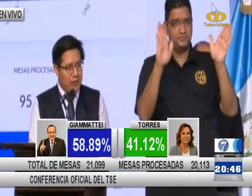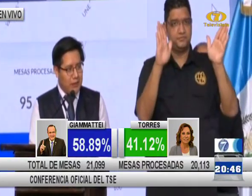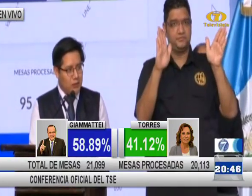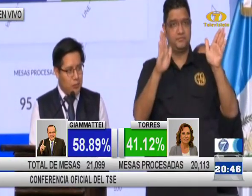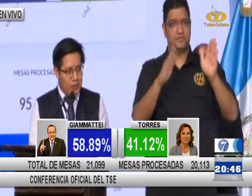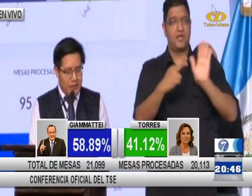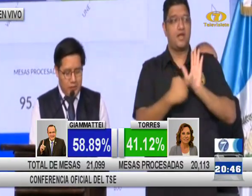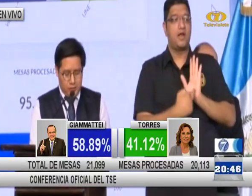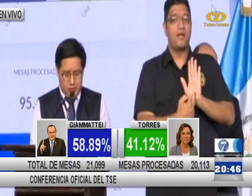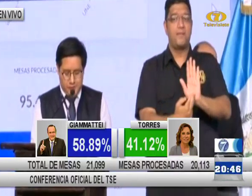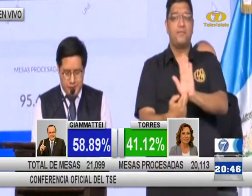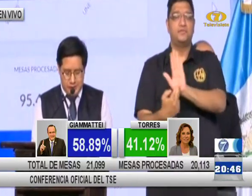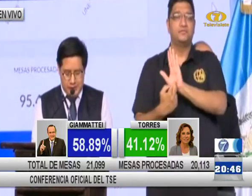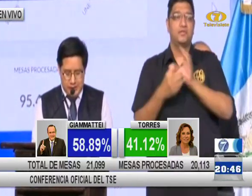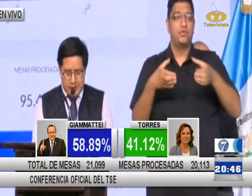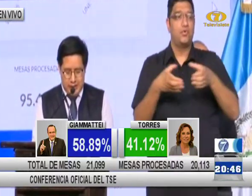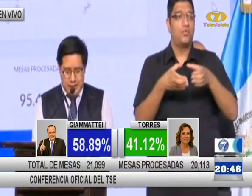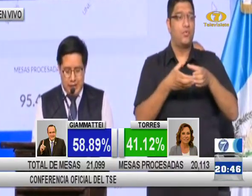representantes de los partidos políticos,